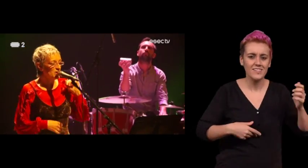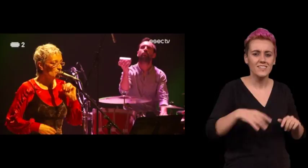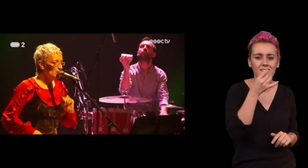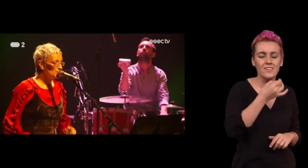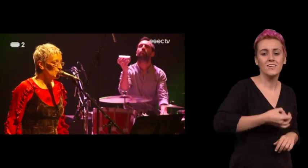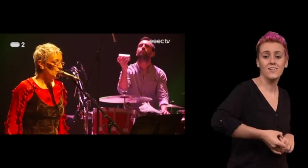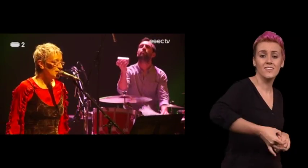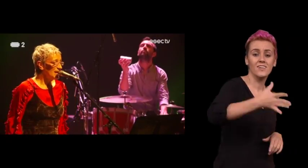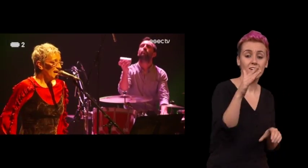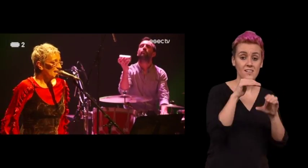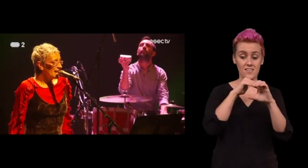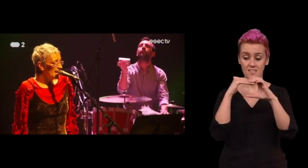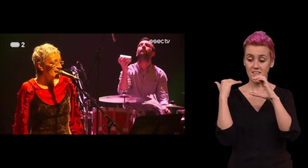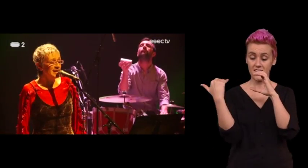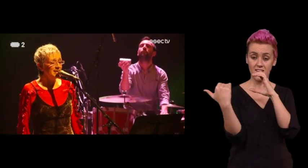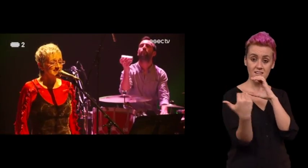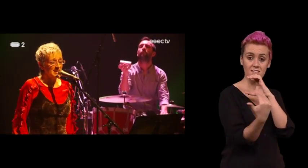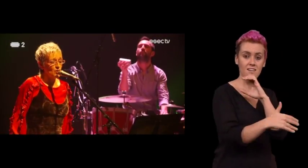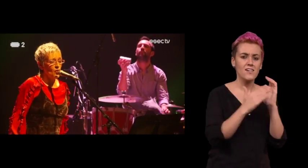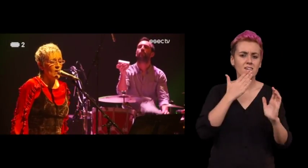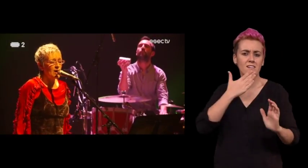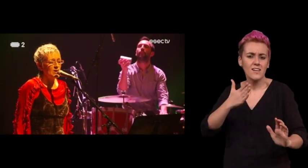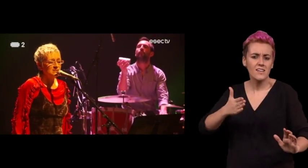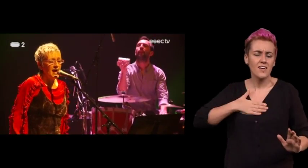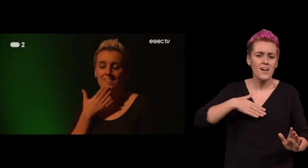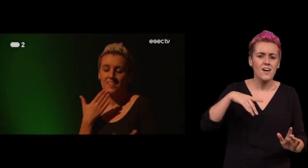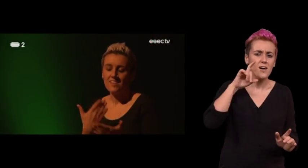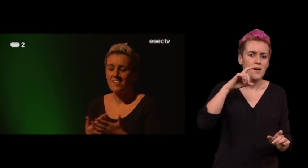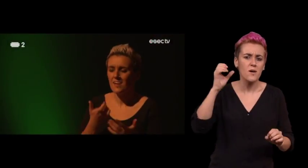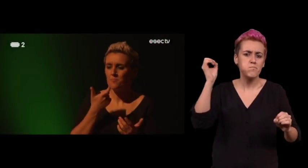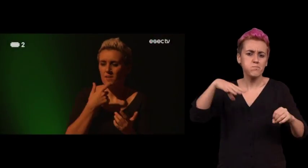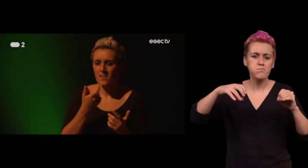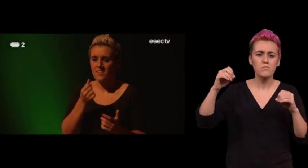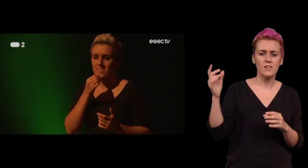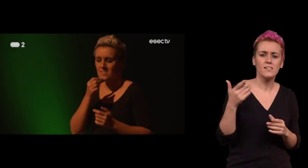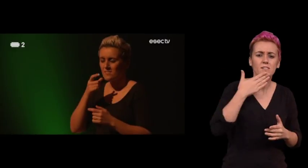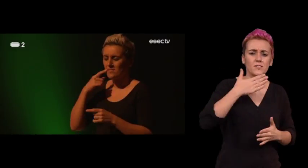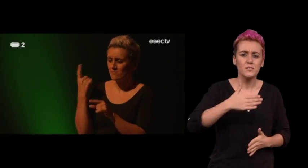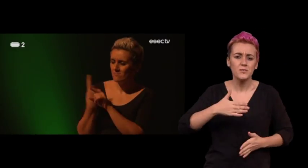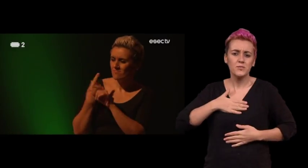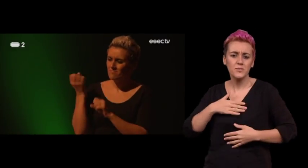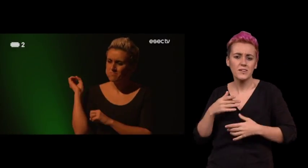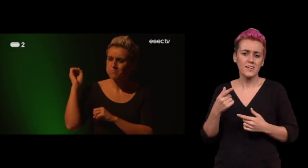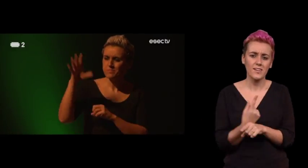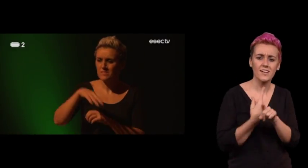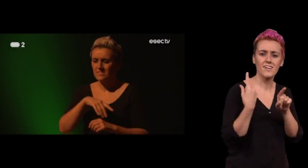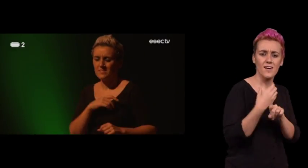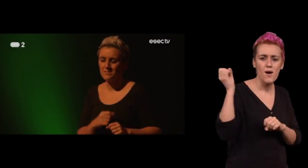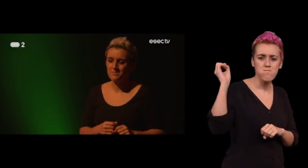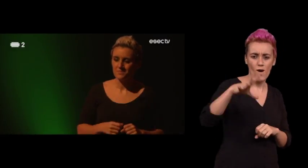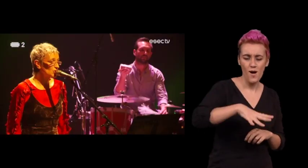Deixa o Equador lançar com água e terra a minha